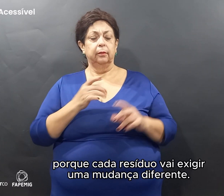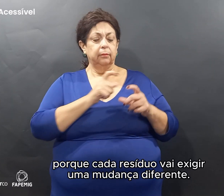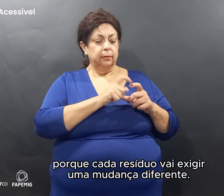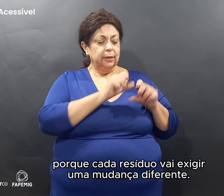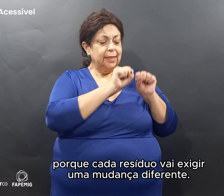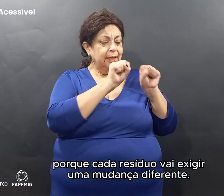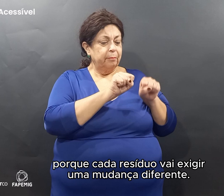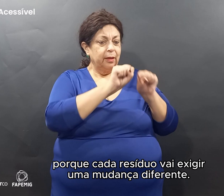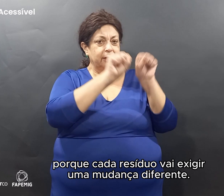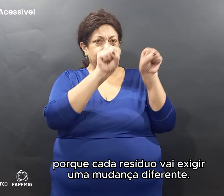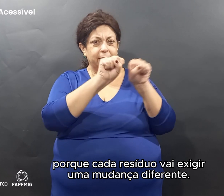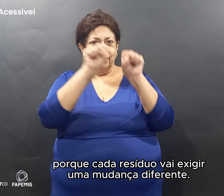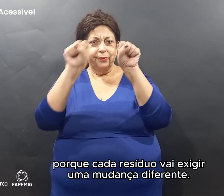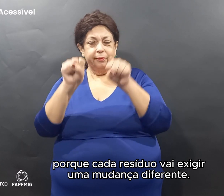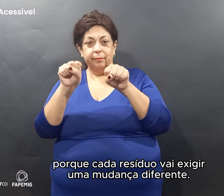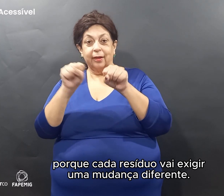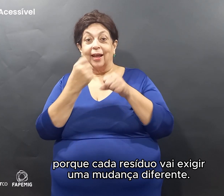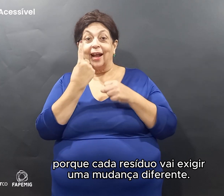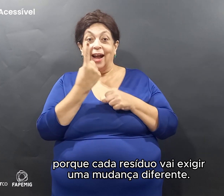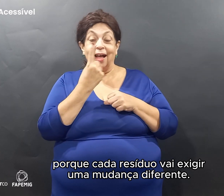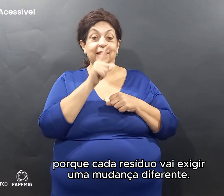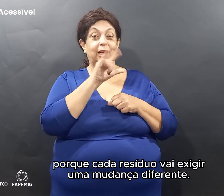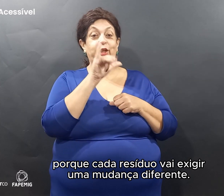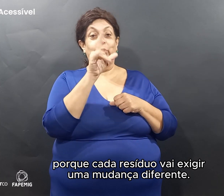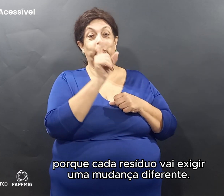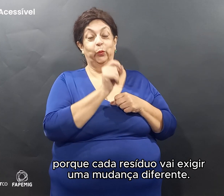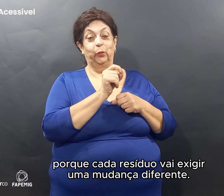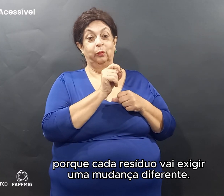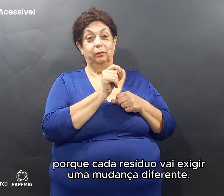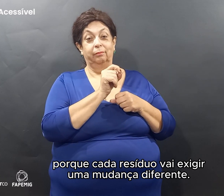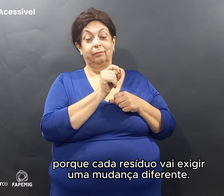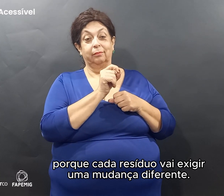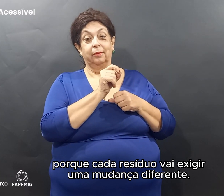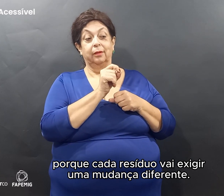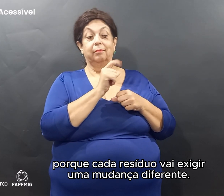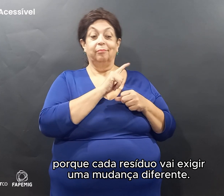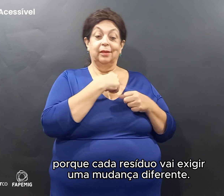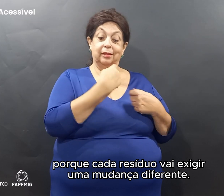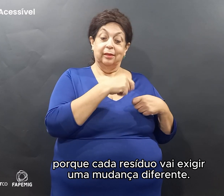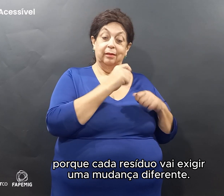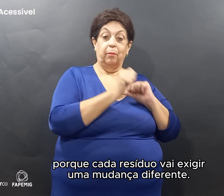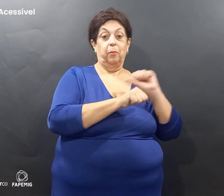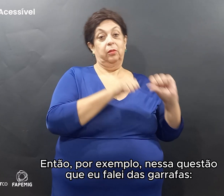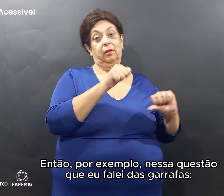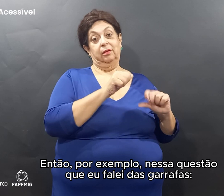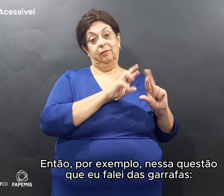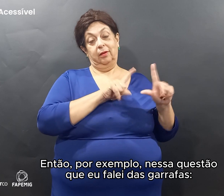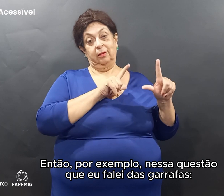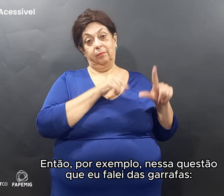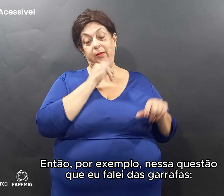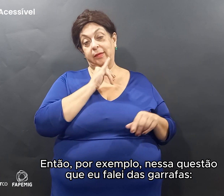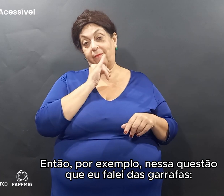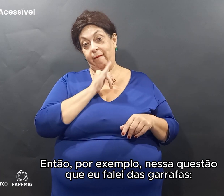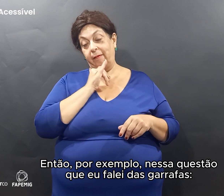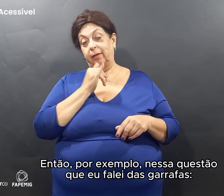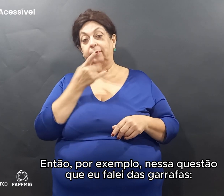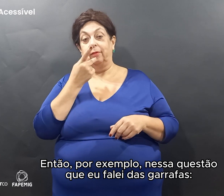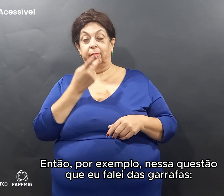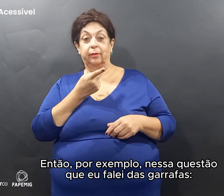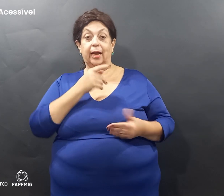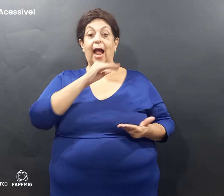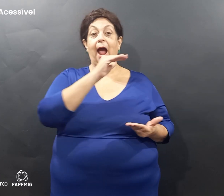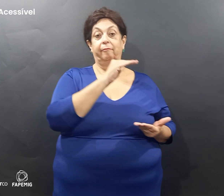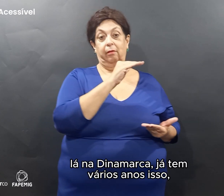né? Porque cada resíduo ele vai exigir uma mudança diferente. Então, por exemplo, nessa questão que eu falei